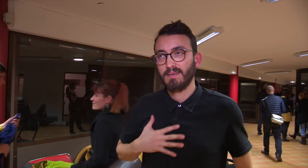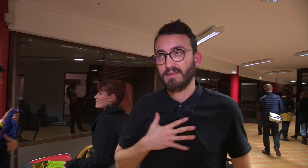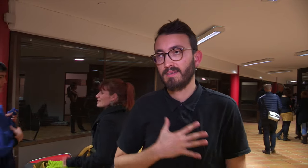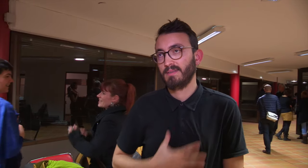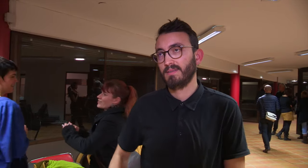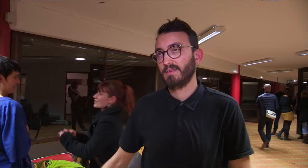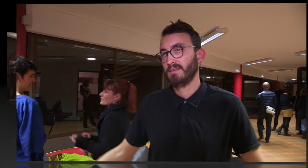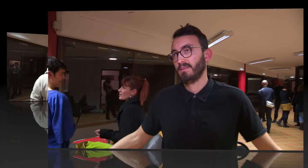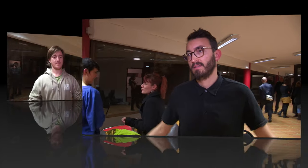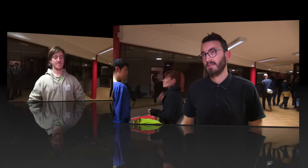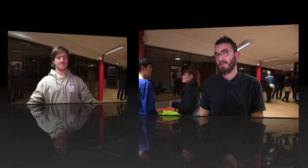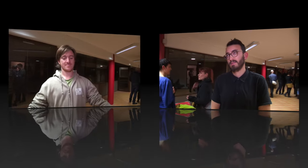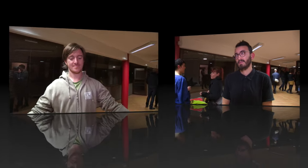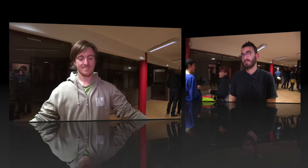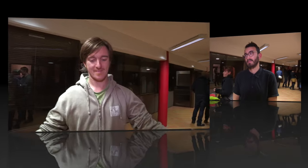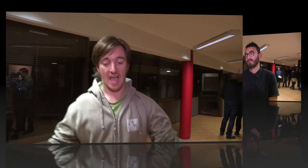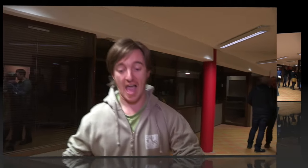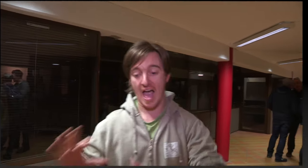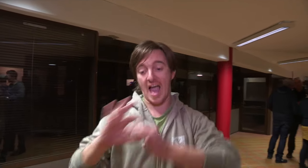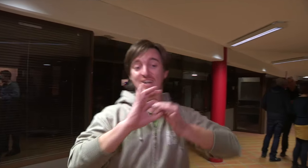et satisfaction.